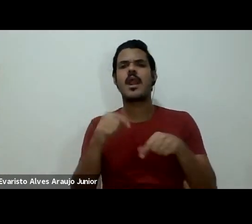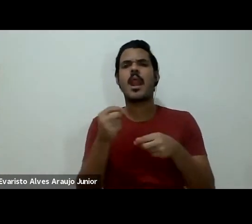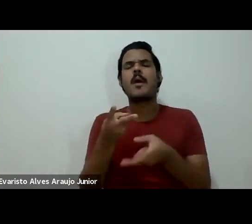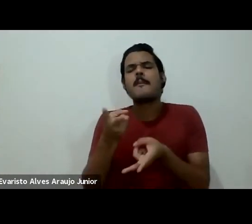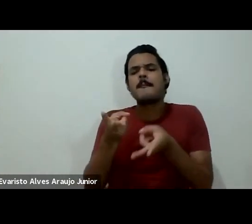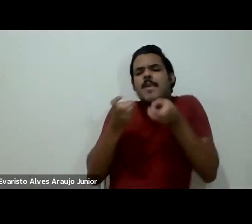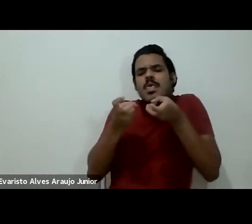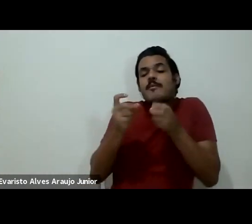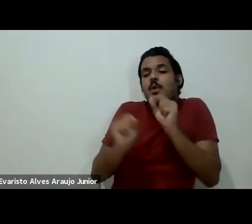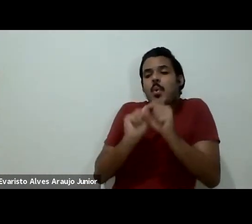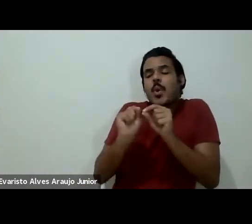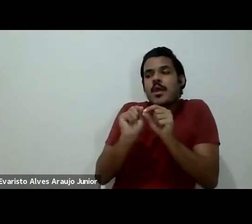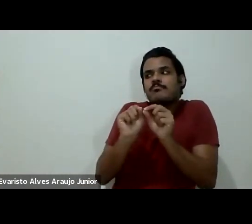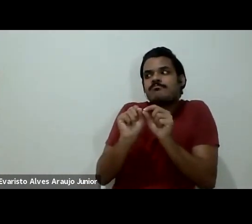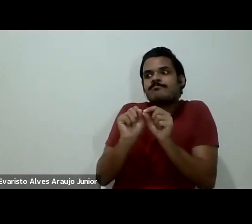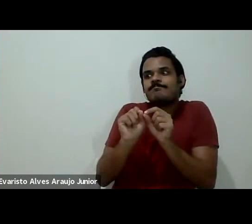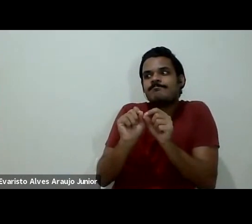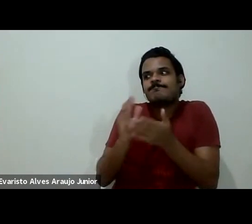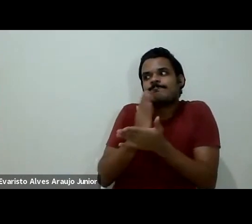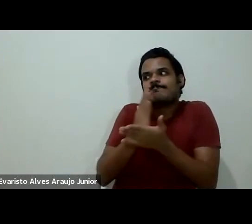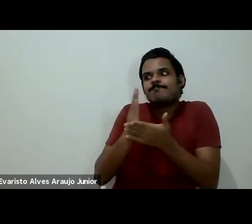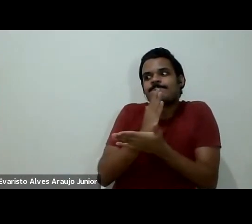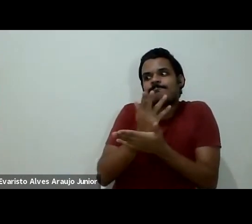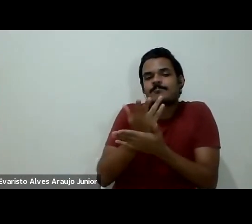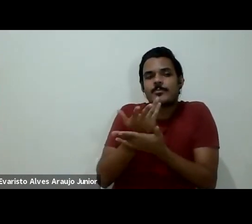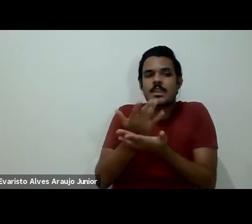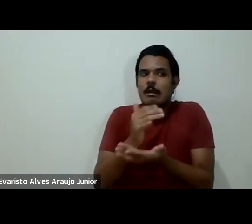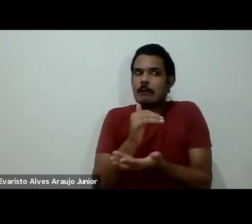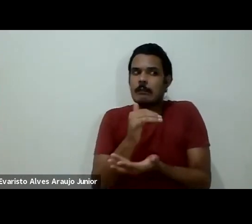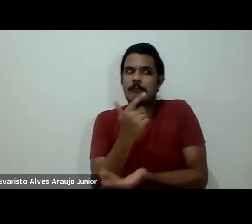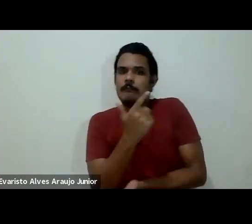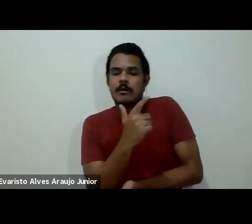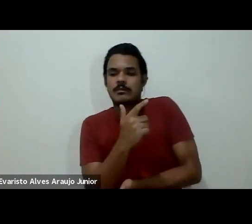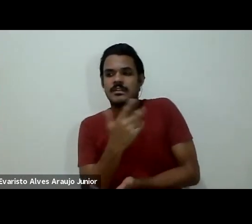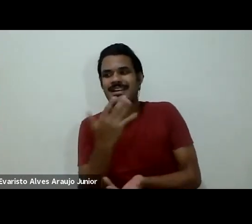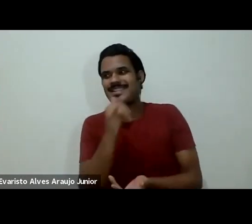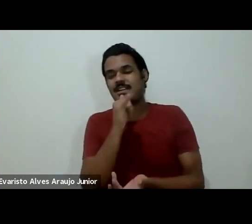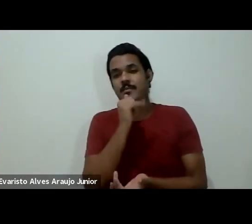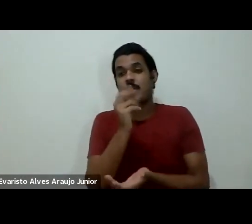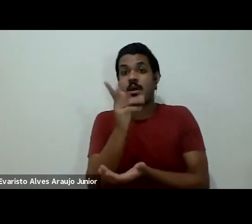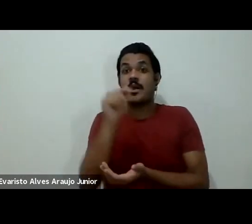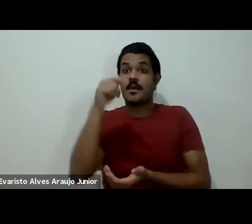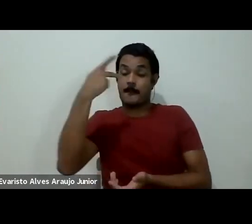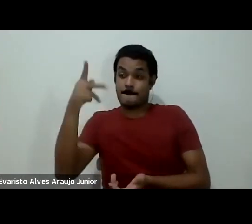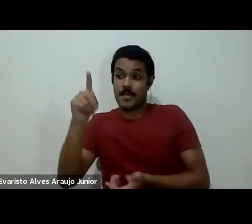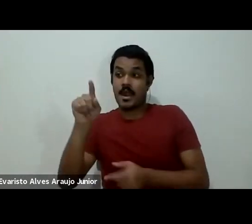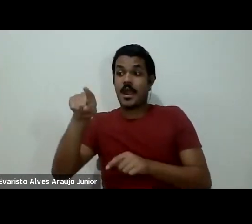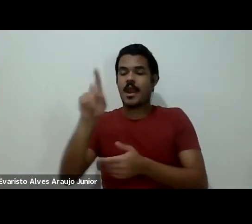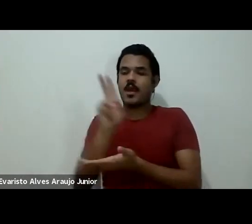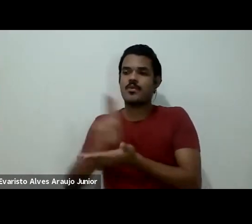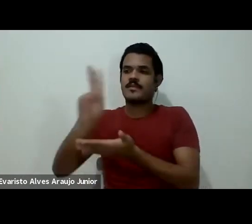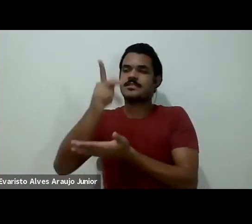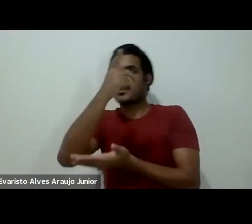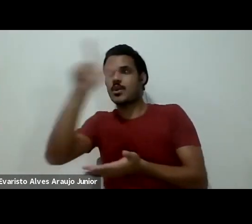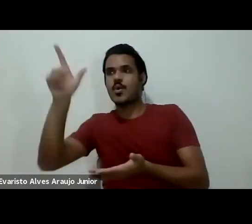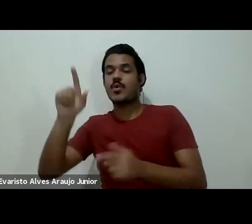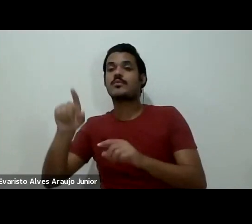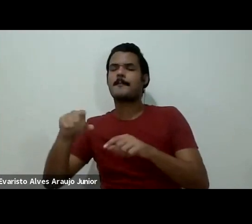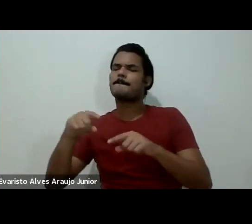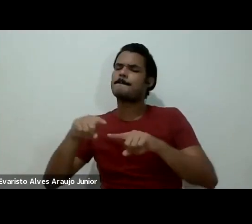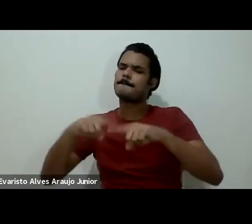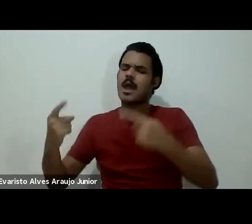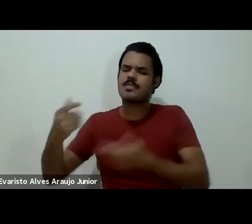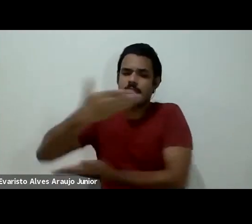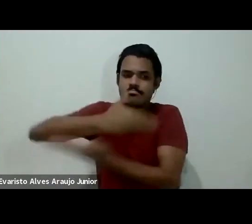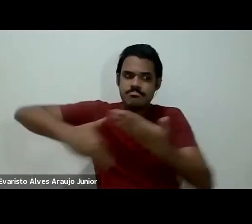distante, né? Eu falo tão distante porque é de uma outra universidade, mas converge, dialoga com a nossa